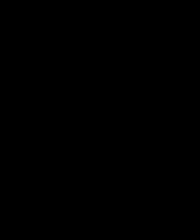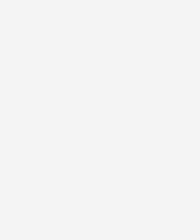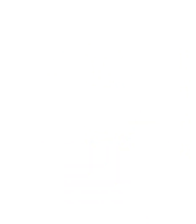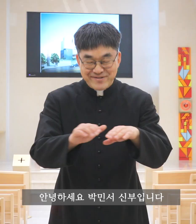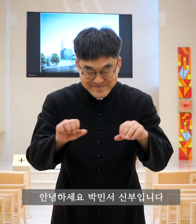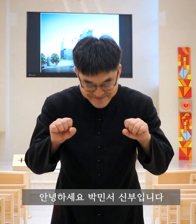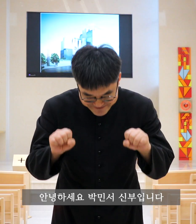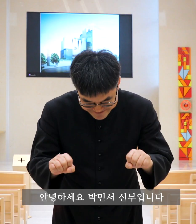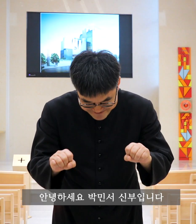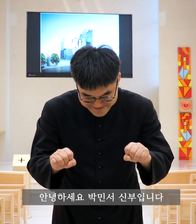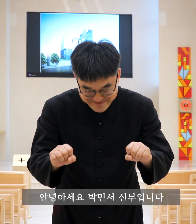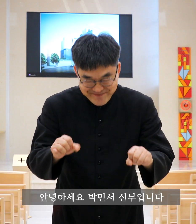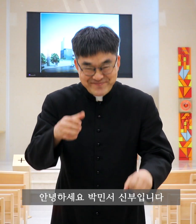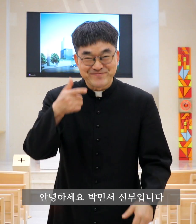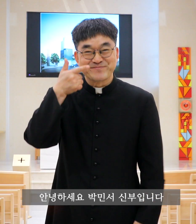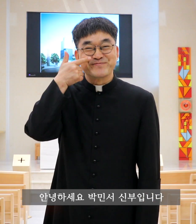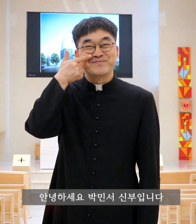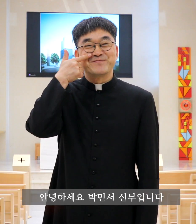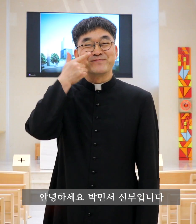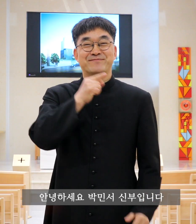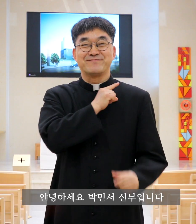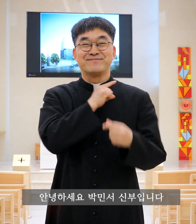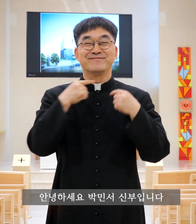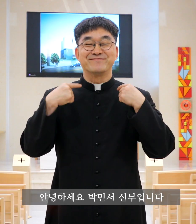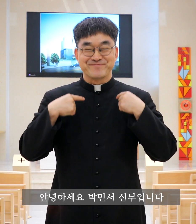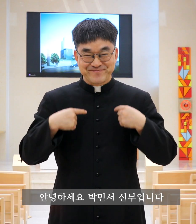안녕하세요. 박민서 신부입니다.